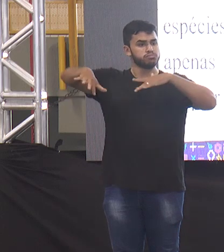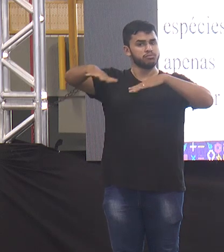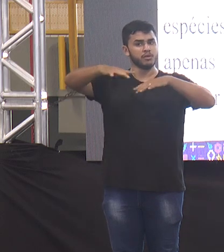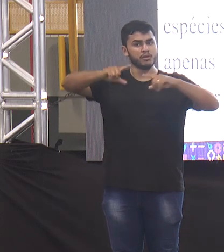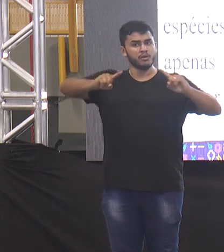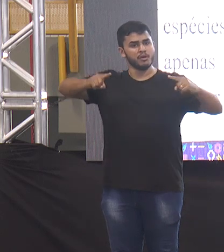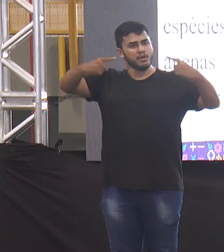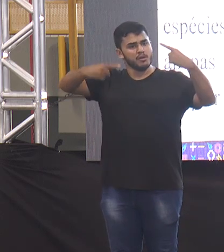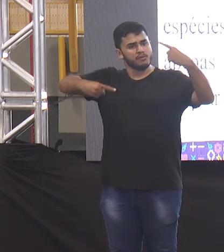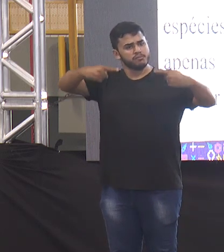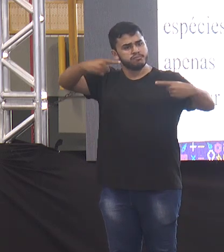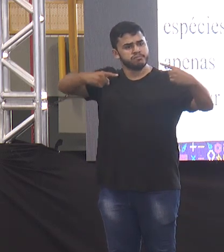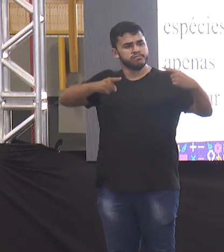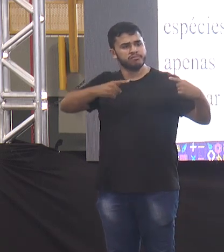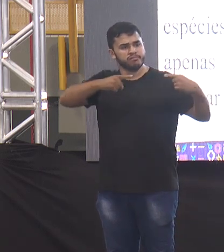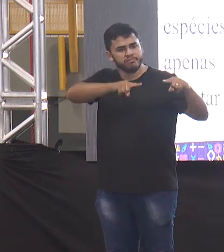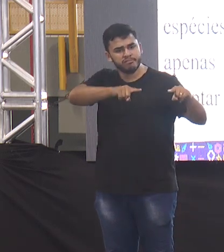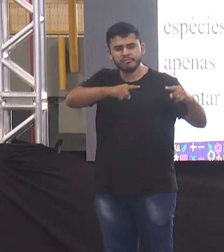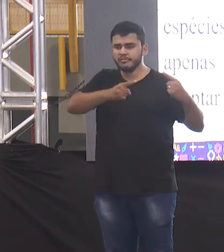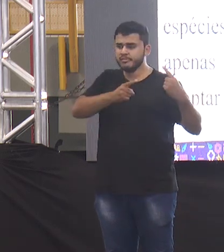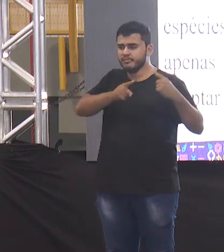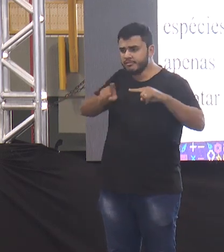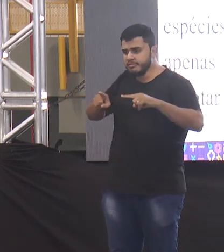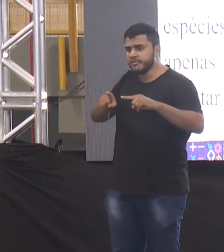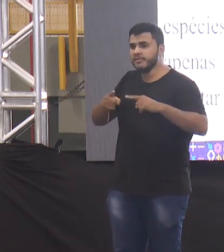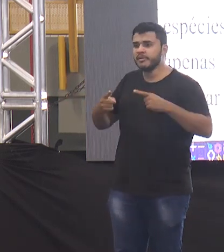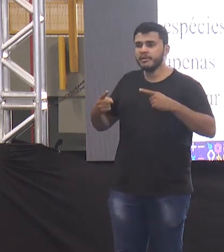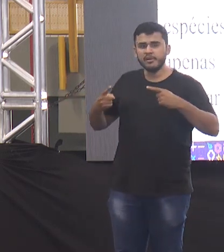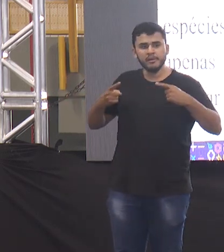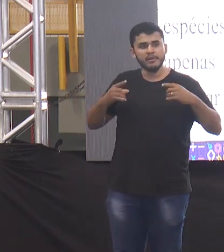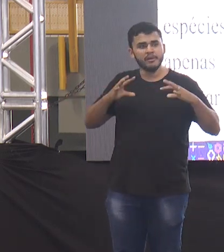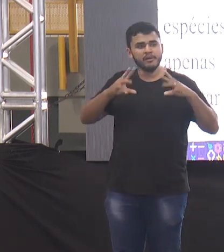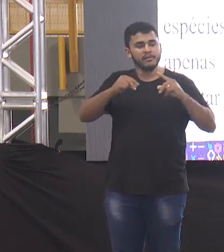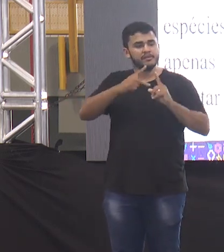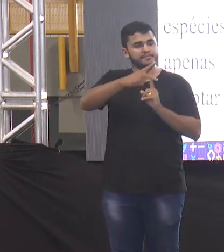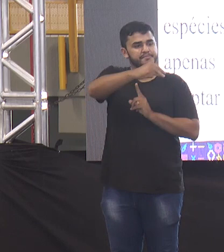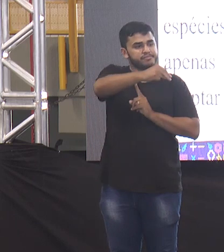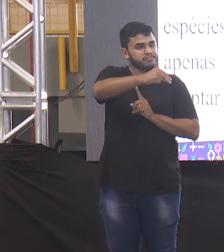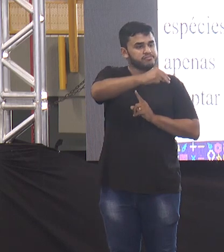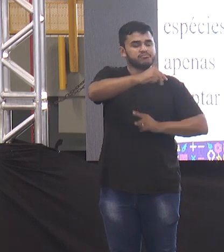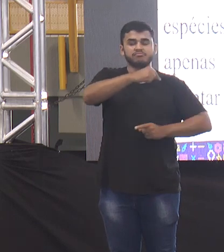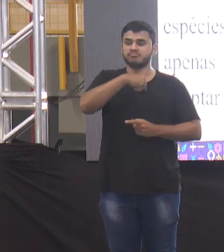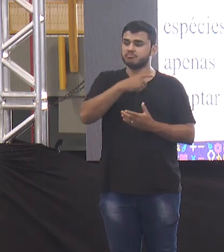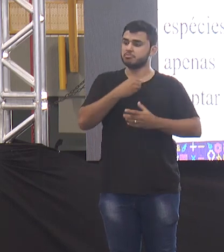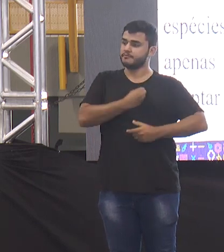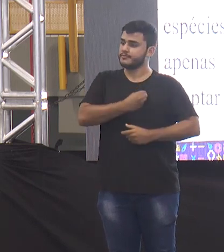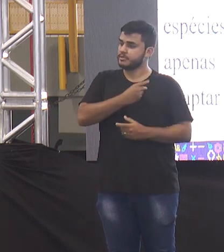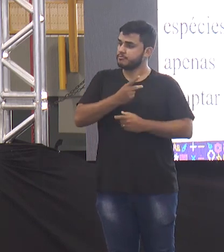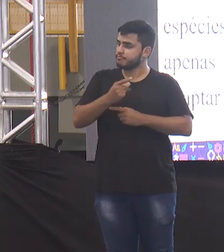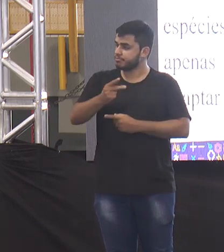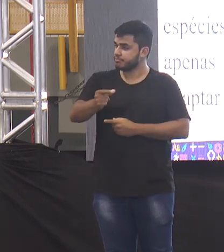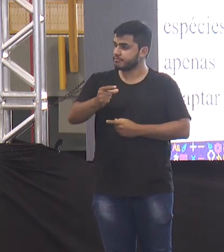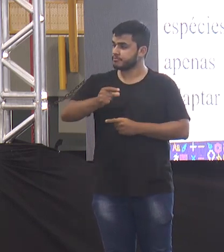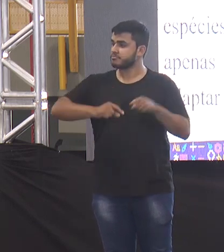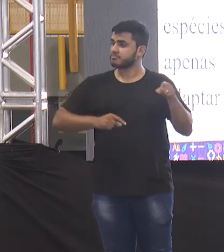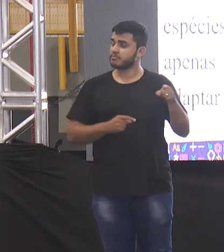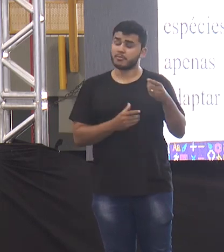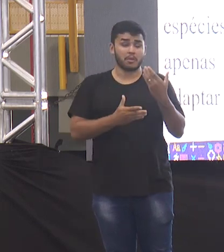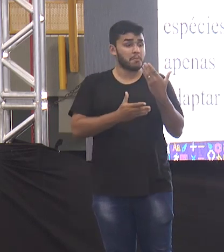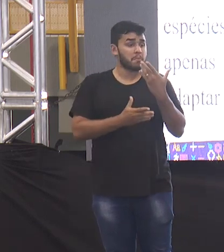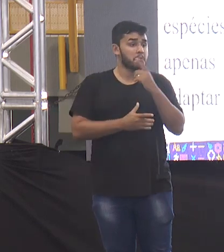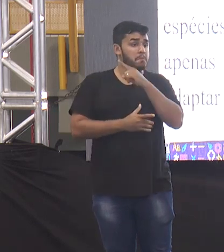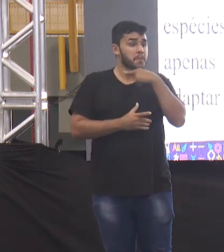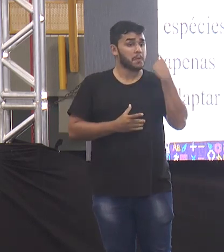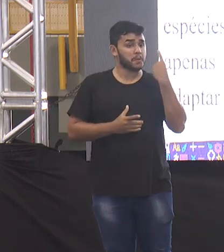nessa competição os mais fortes sobrevivem e os mais fracos perecem. Trazendo isso para a sociedade,